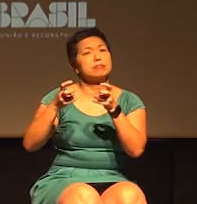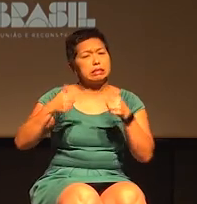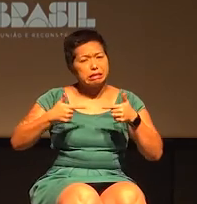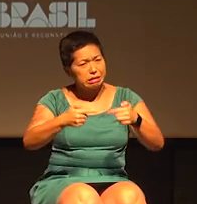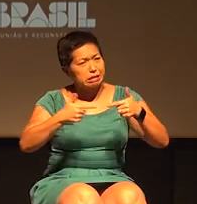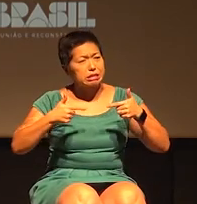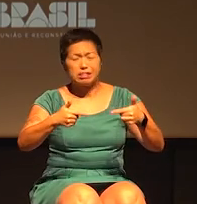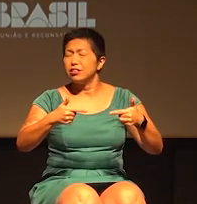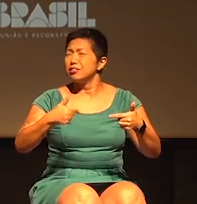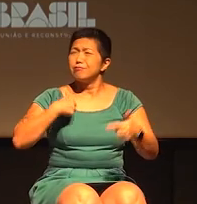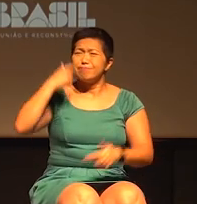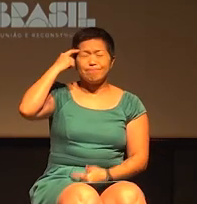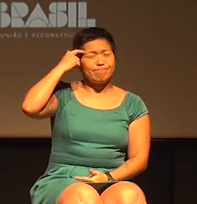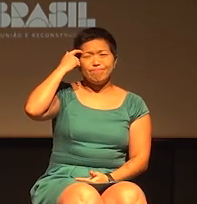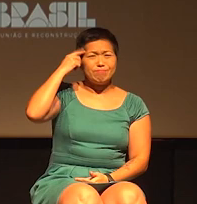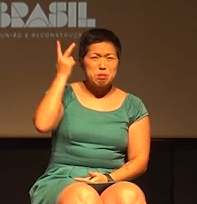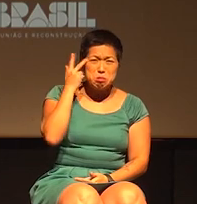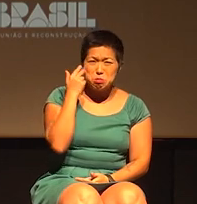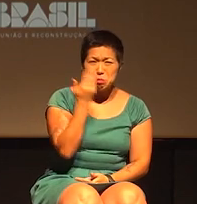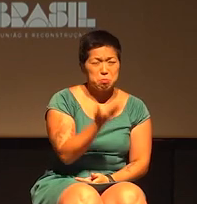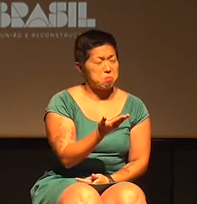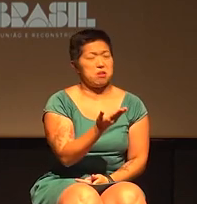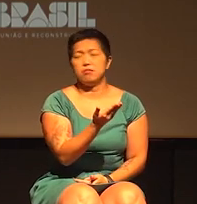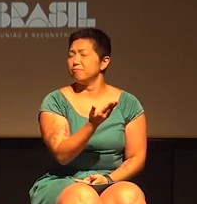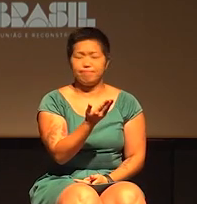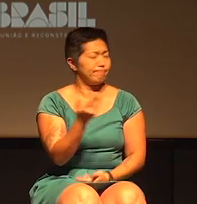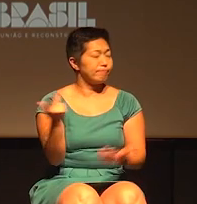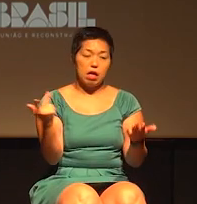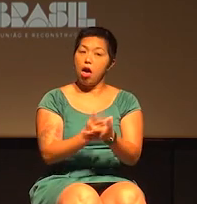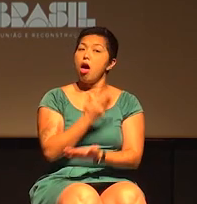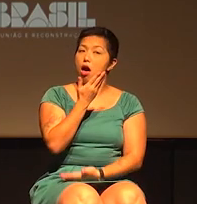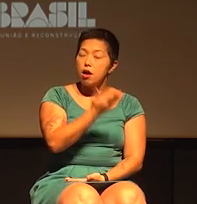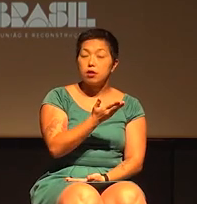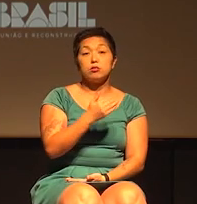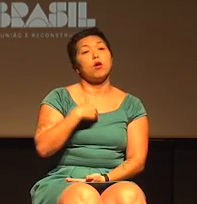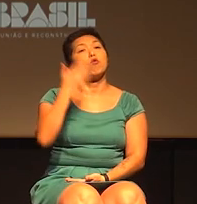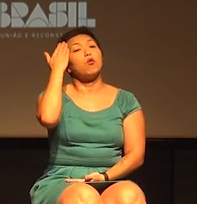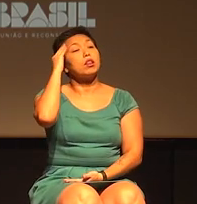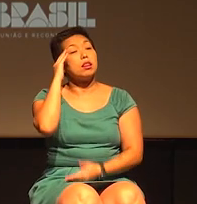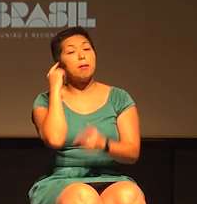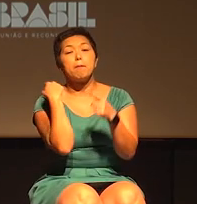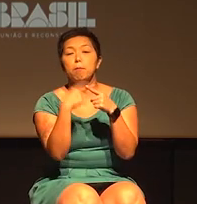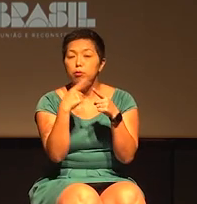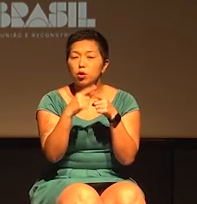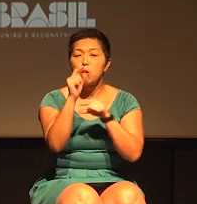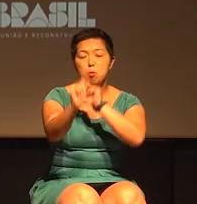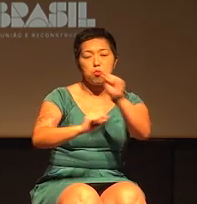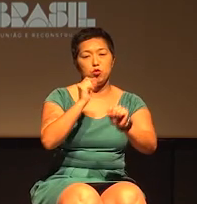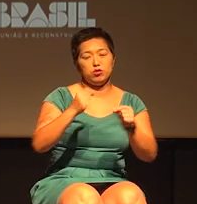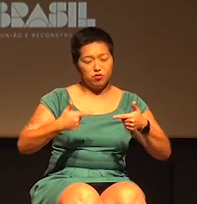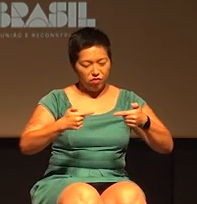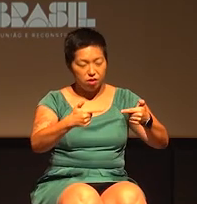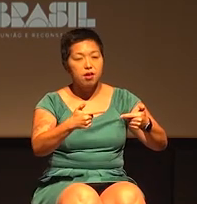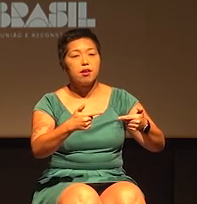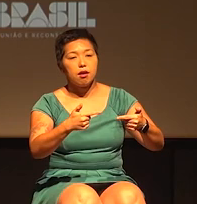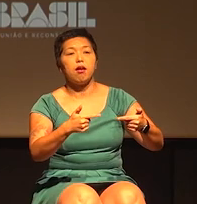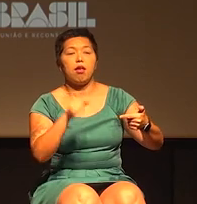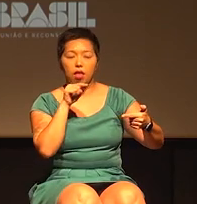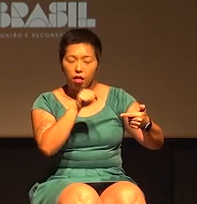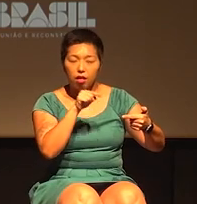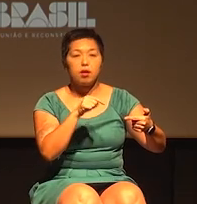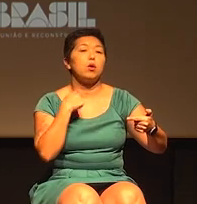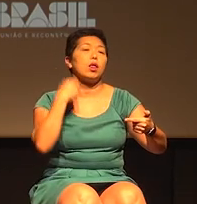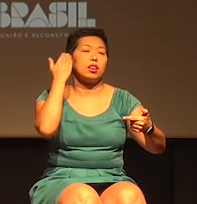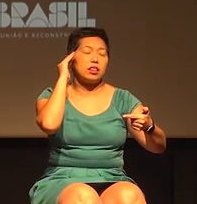falei não isso aqui não é normal isso aqui pera aí tem uma coisa errada e aí eu fui entender as guerras da onde vinham porque vinham e fui entendendo que hora o